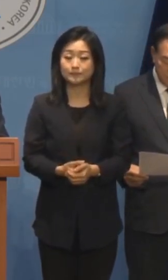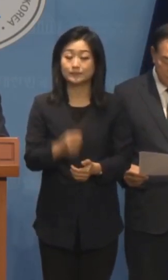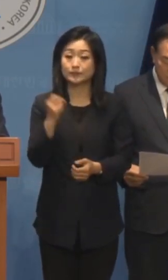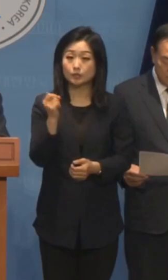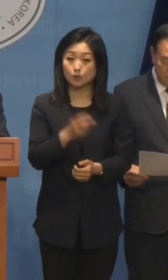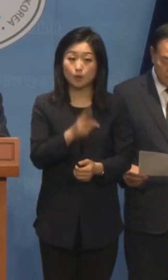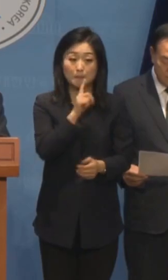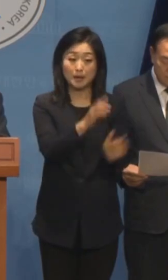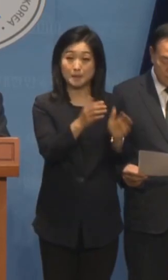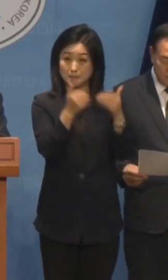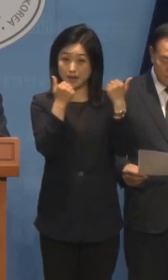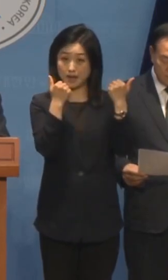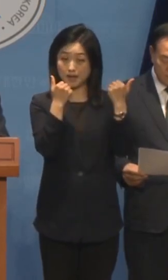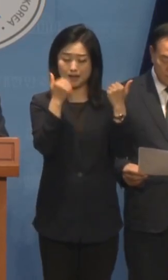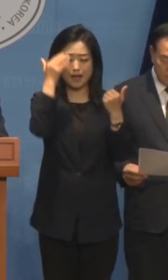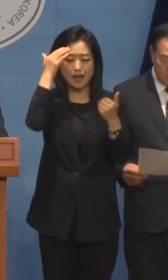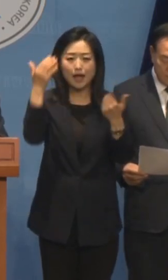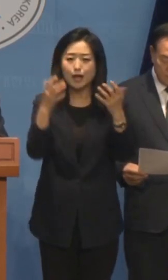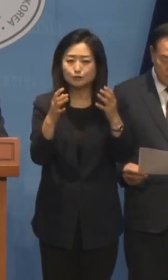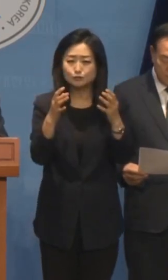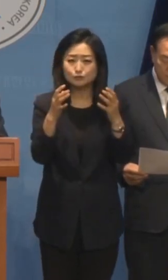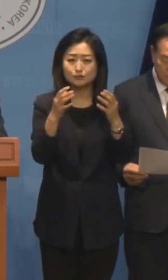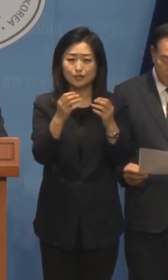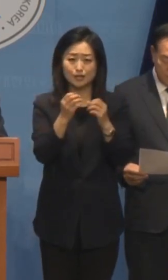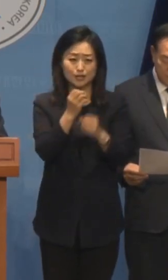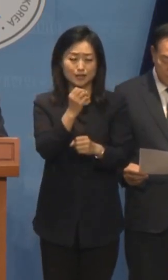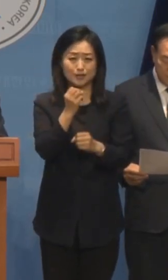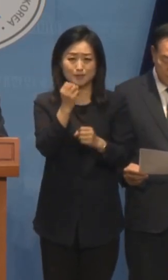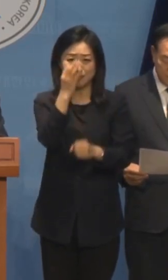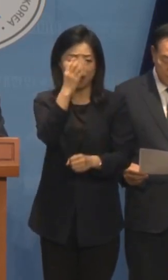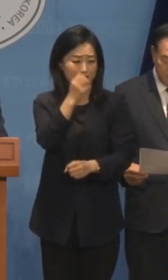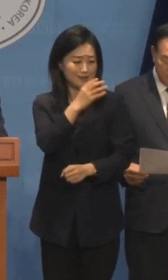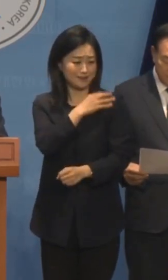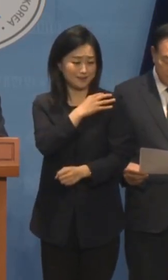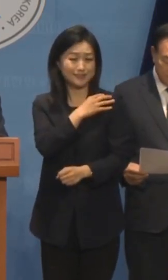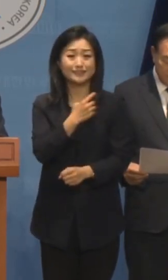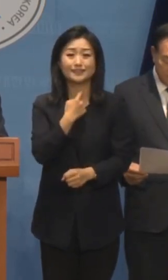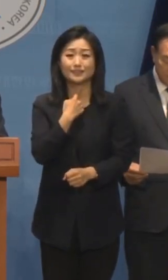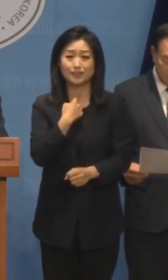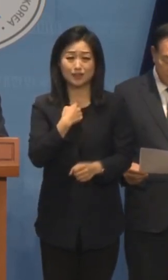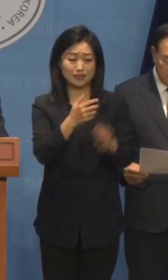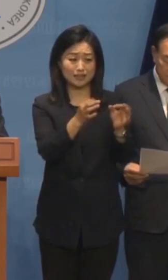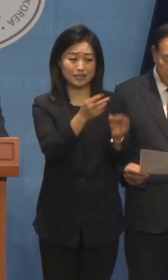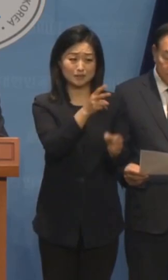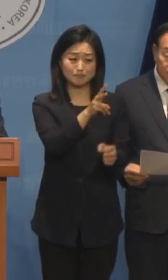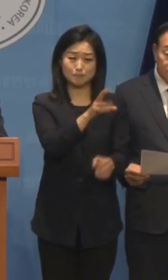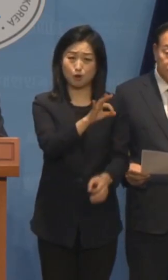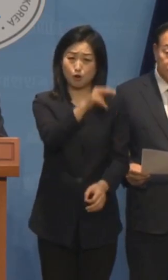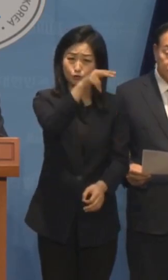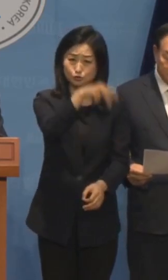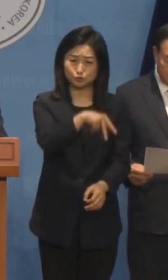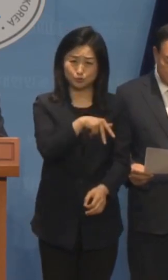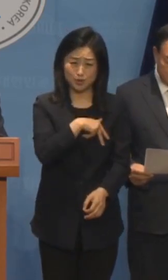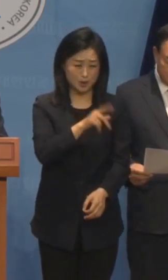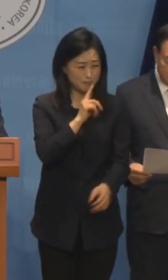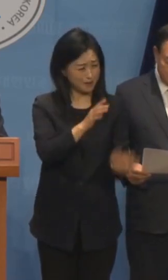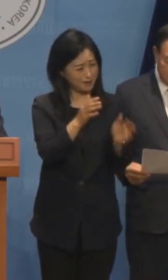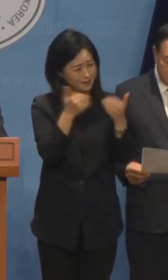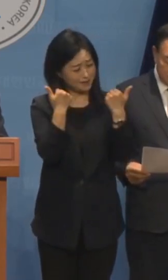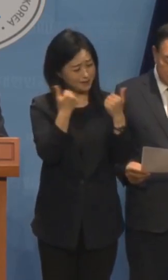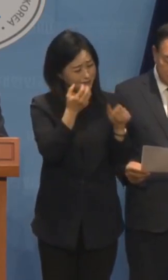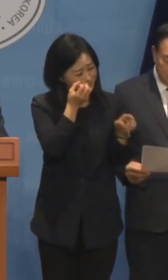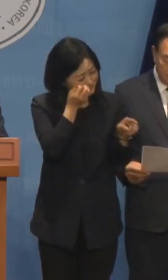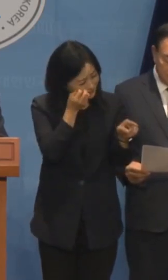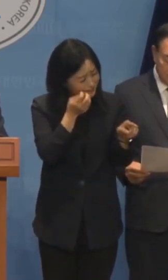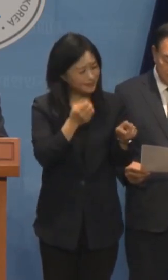더군다나 이 망언이 대한민국 사성장군 출신의 입에서까지 나왔다는 것이 더욱 놀랍습니다.